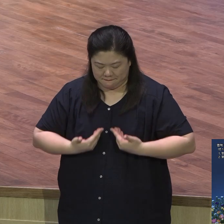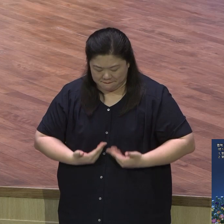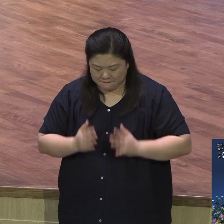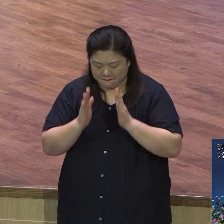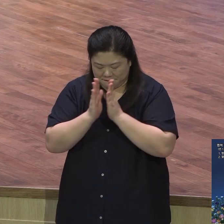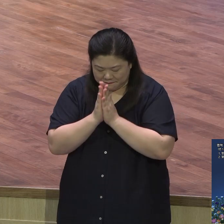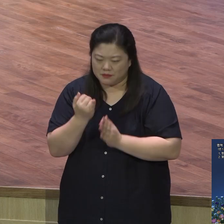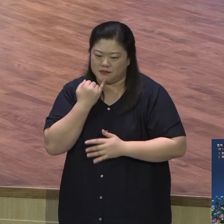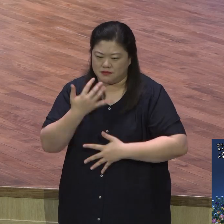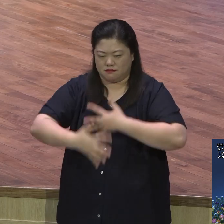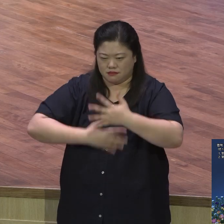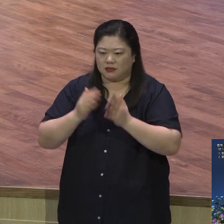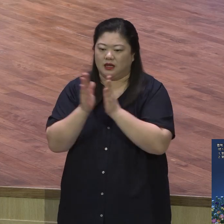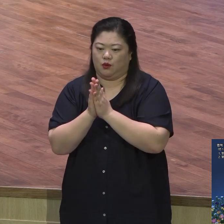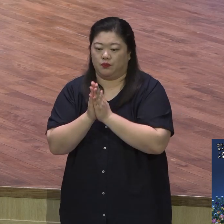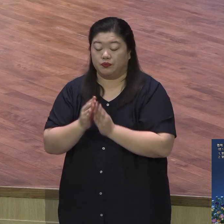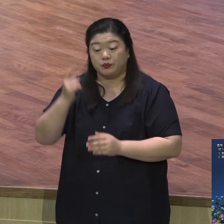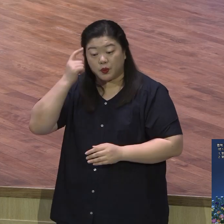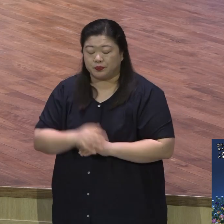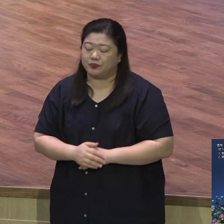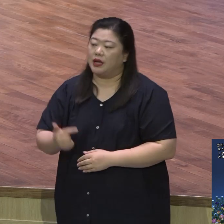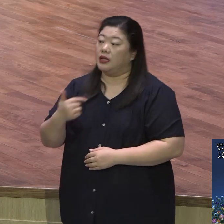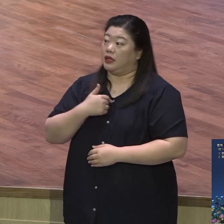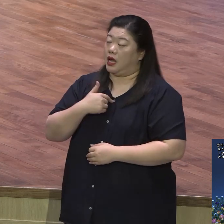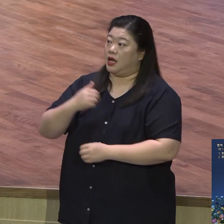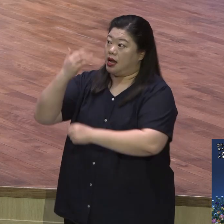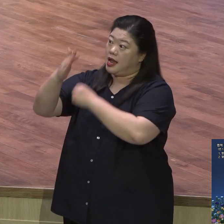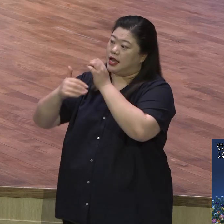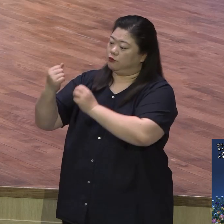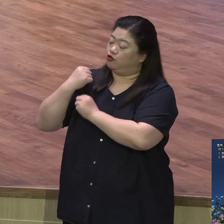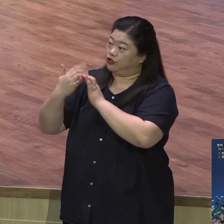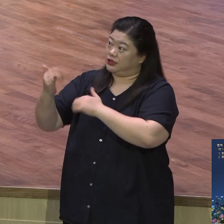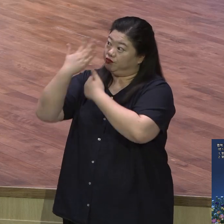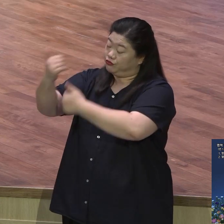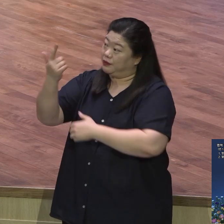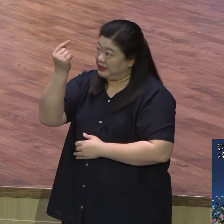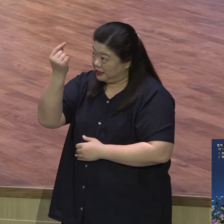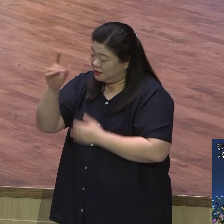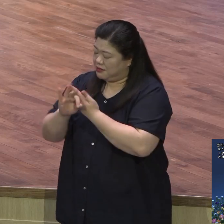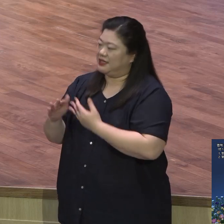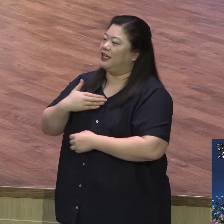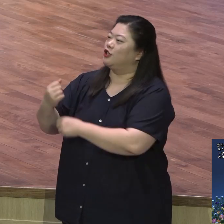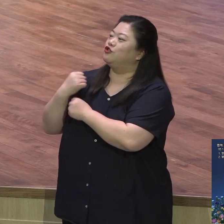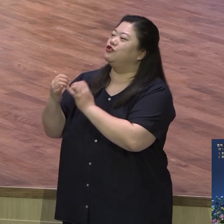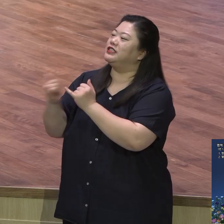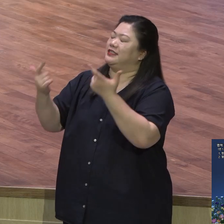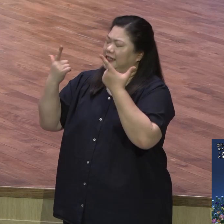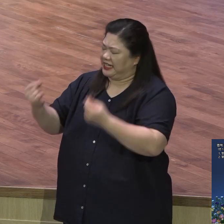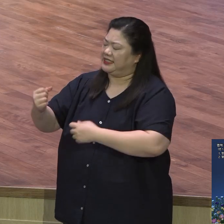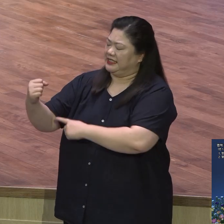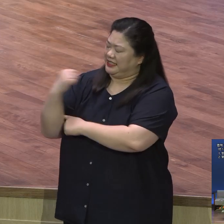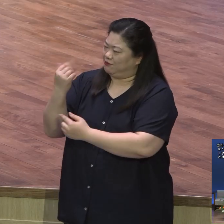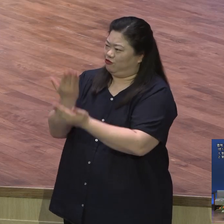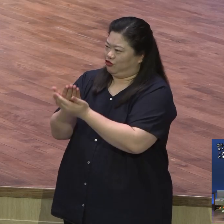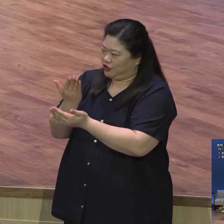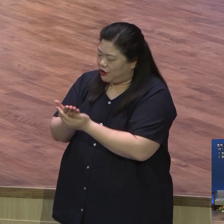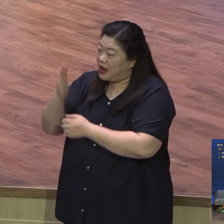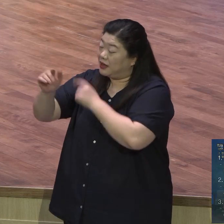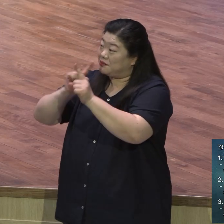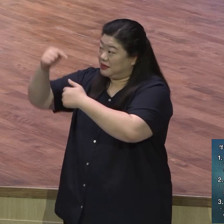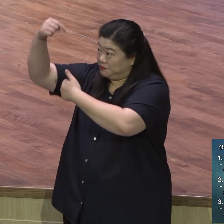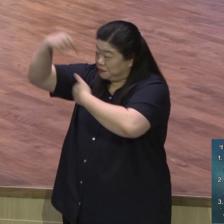영적 군사로 부른받았으니 정말 영적 군사답게 살게 하야죠 말씀으로 무장하게 하야죠 명령에